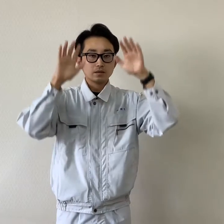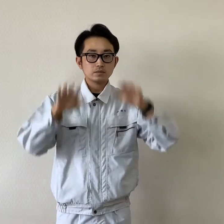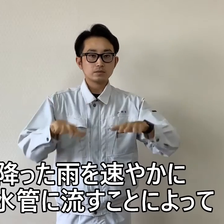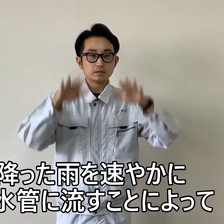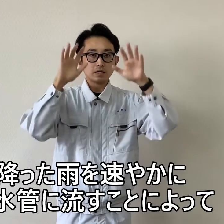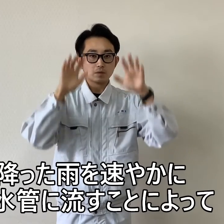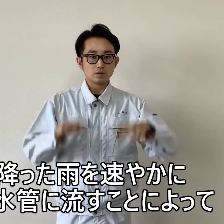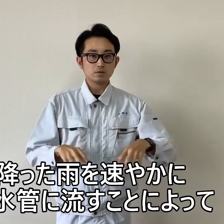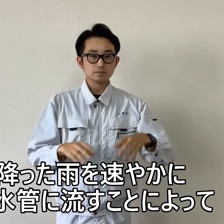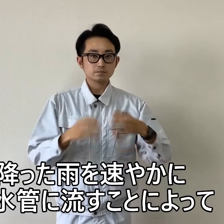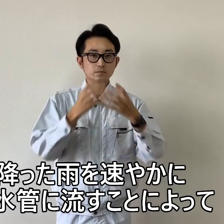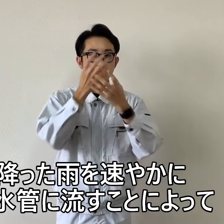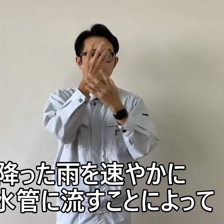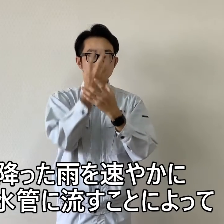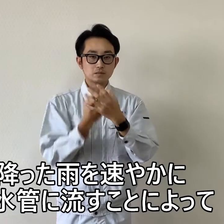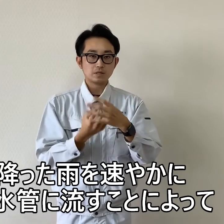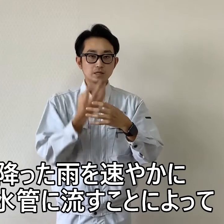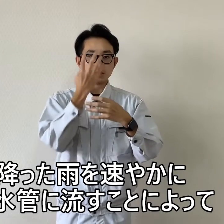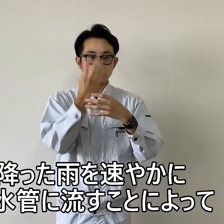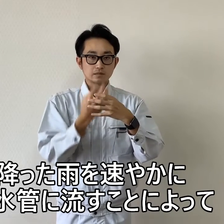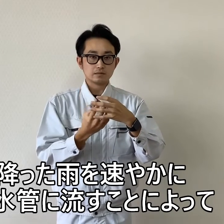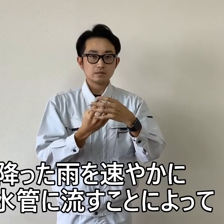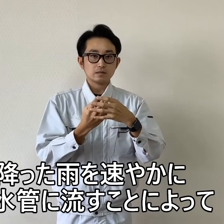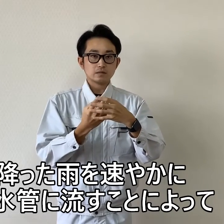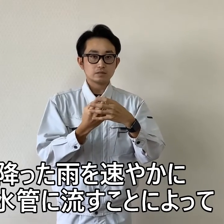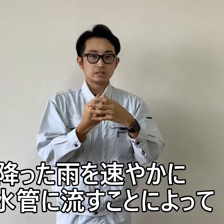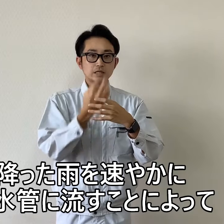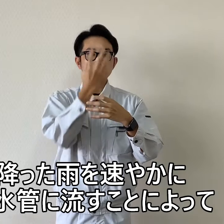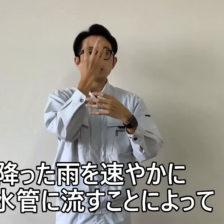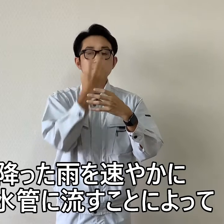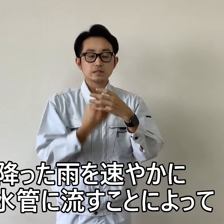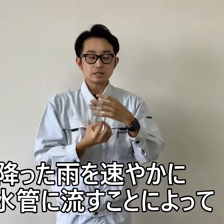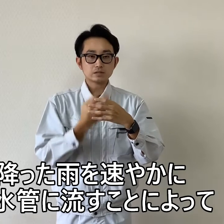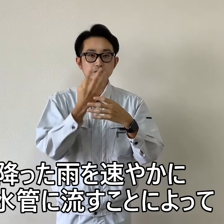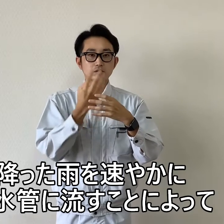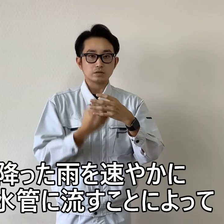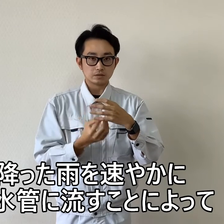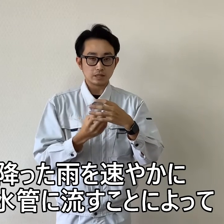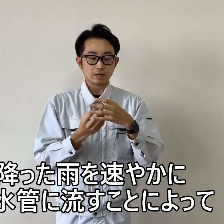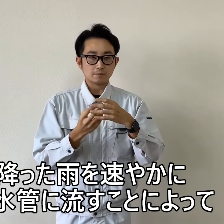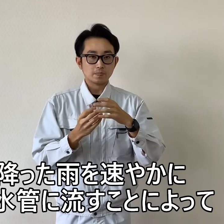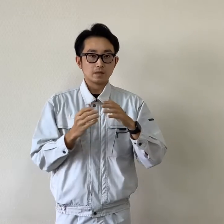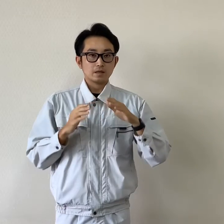降った雨を速やかに雨水管に流すことによって